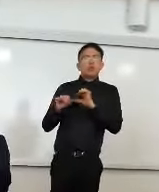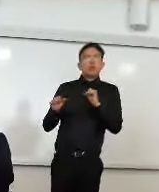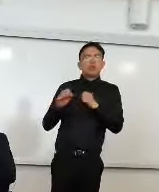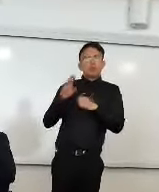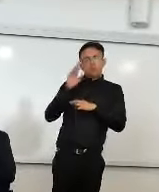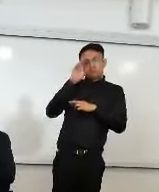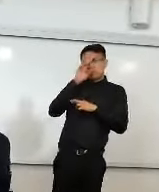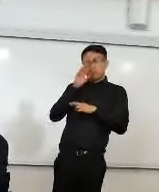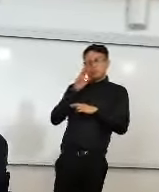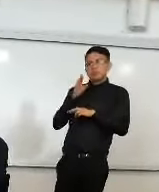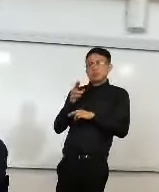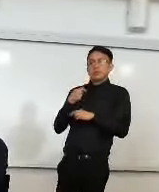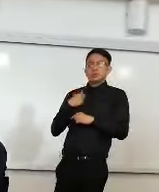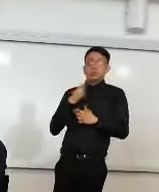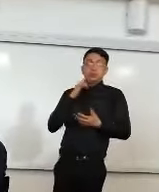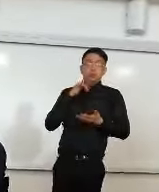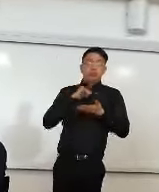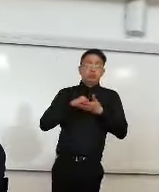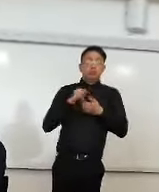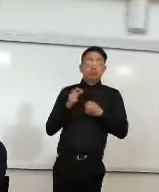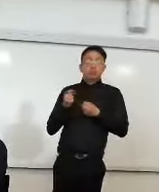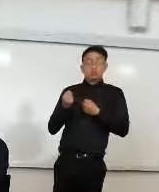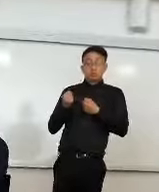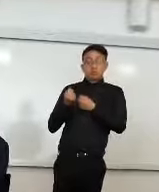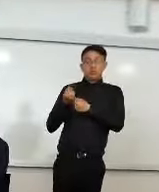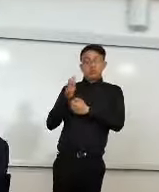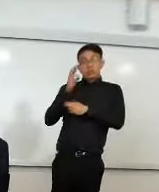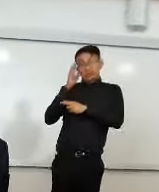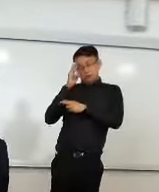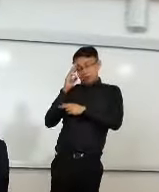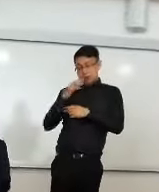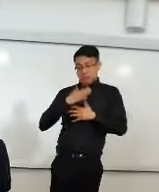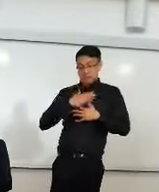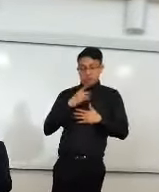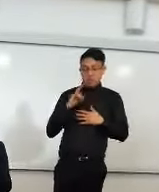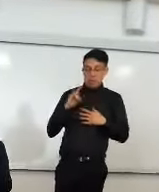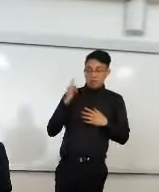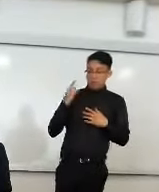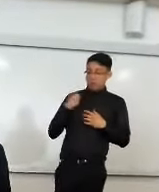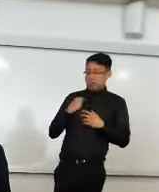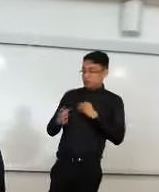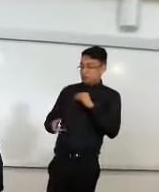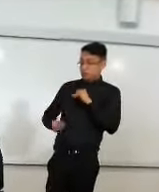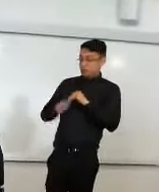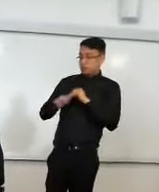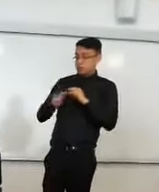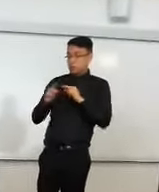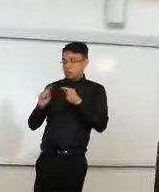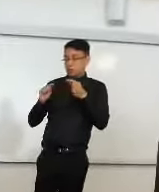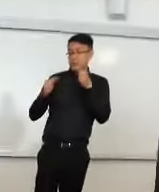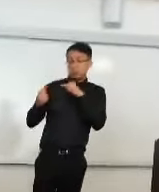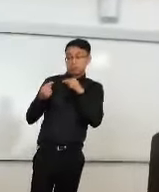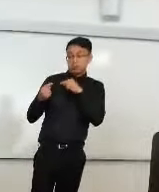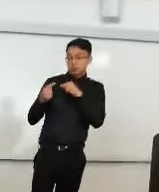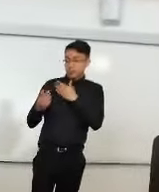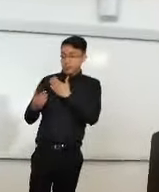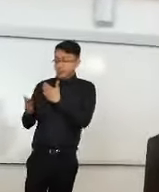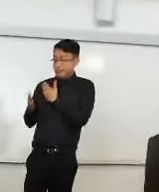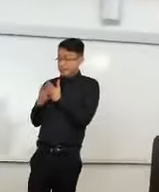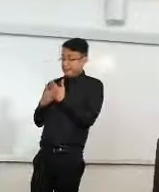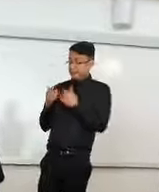uno creo, y digamos que dentro de la discusión de las discusiones, y sobre me podría complementar, que se dieron en la construcción, es que